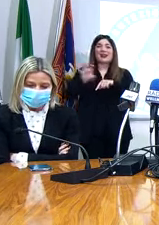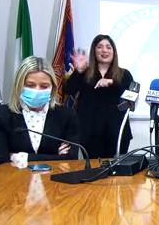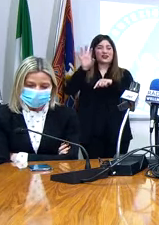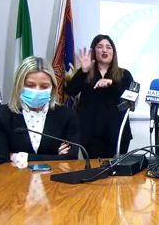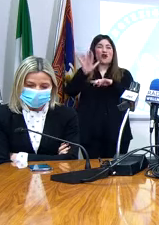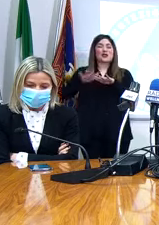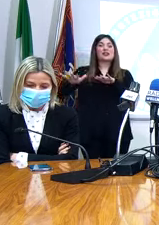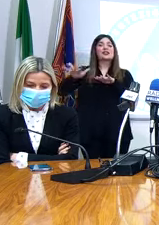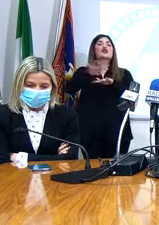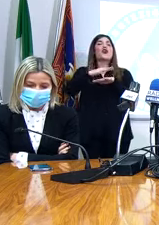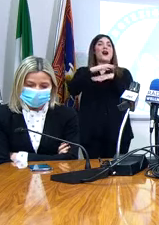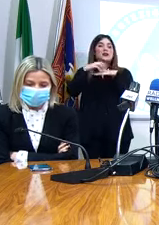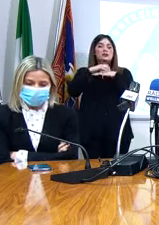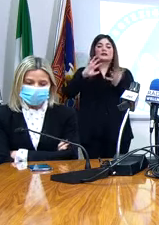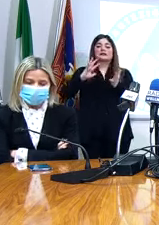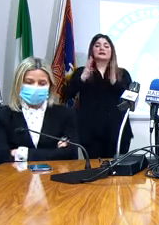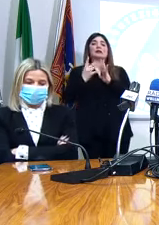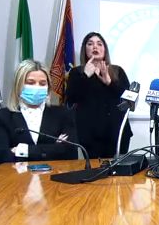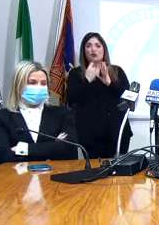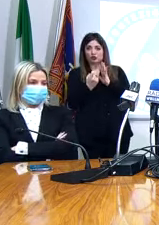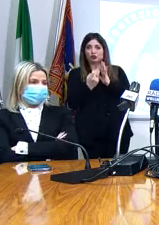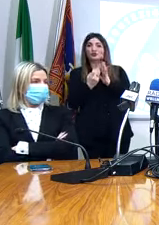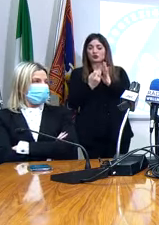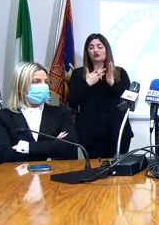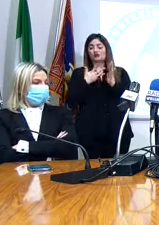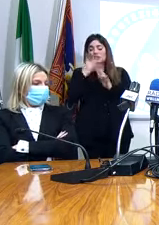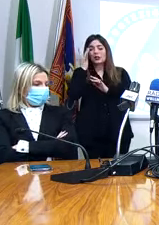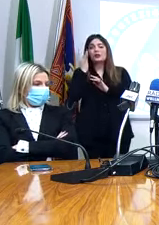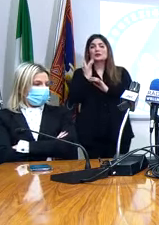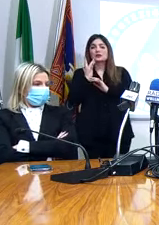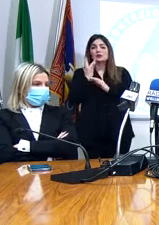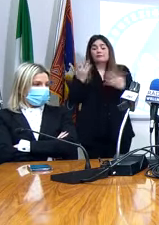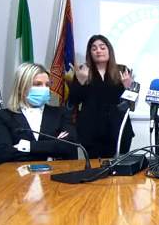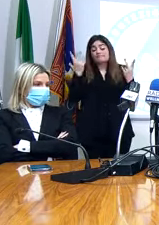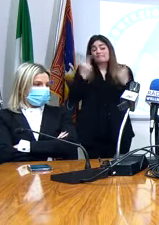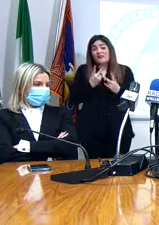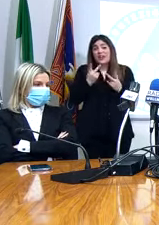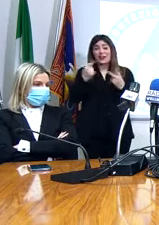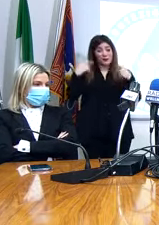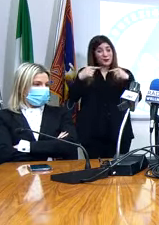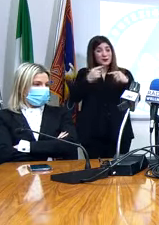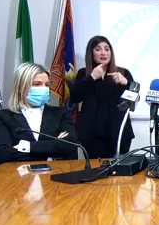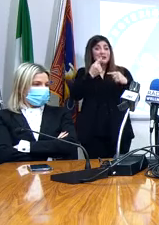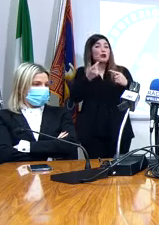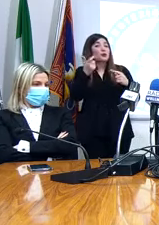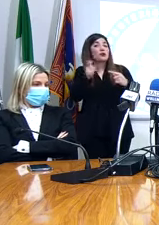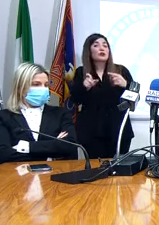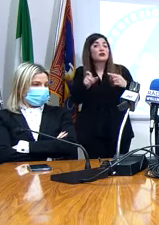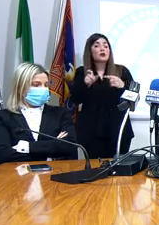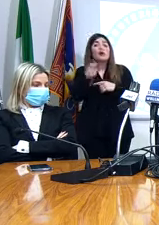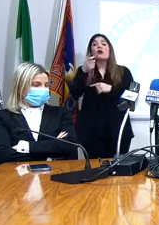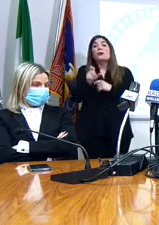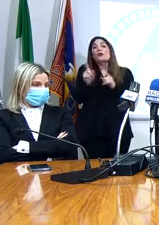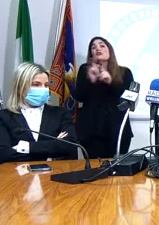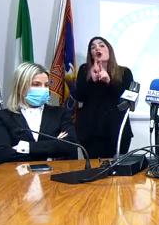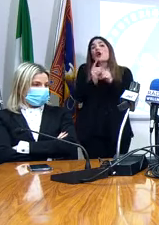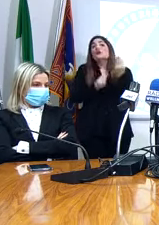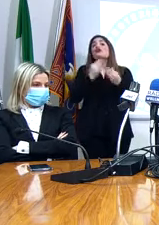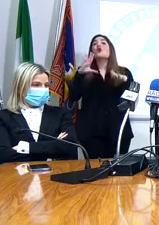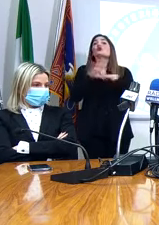dico questo? Intanto perché il lavoro è un gioco di squadra, non è che il Veneto fa i salti di gioia perché magari qualcun altro è